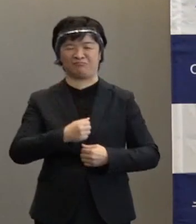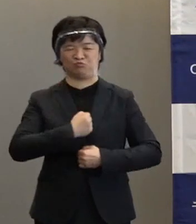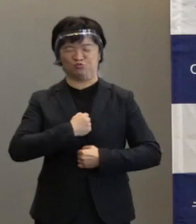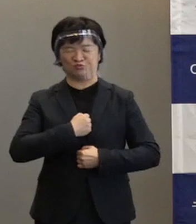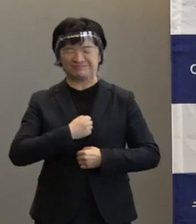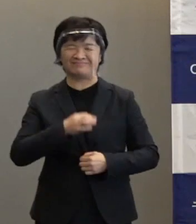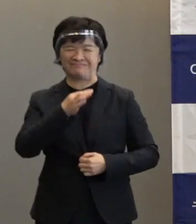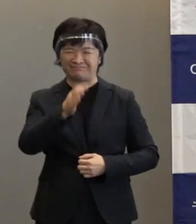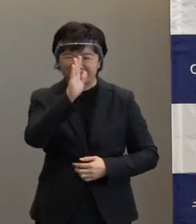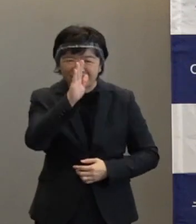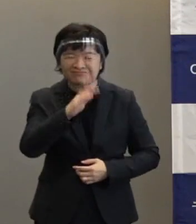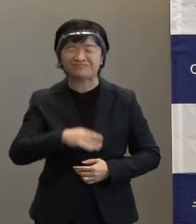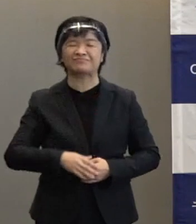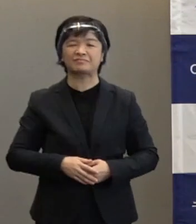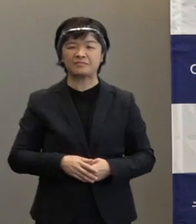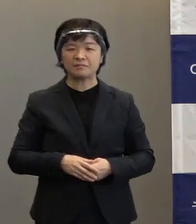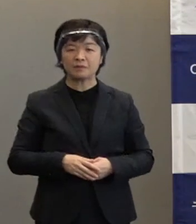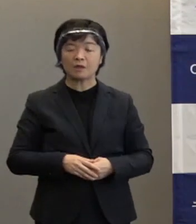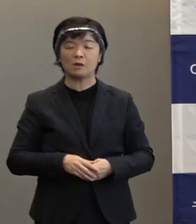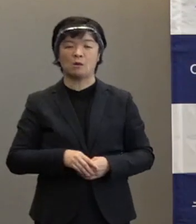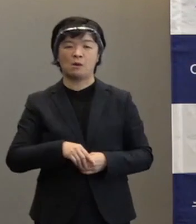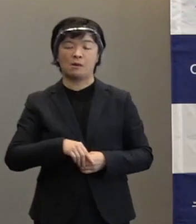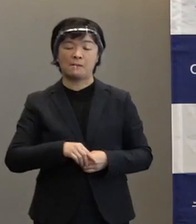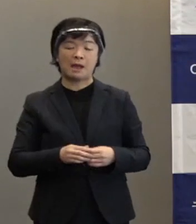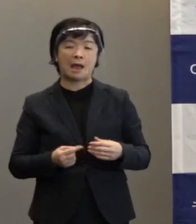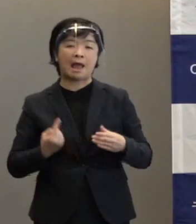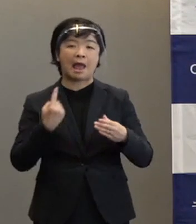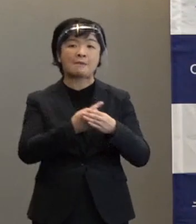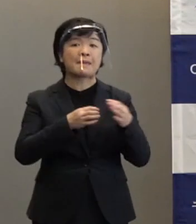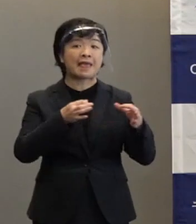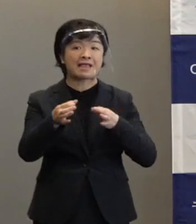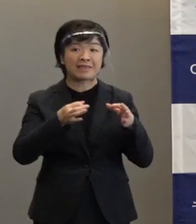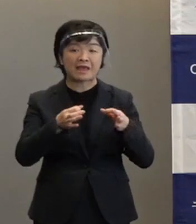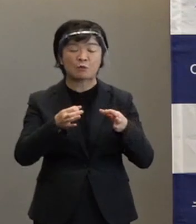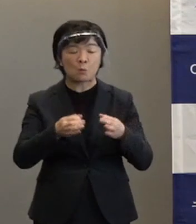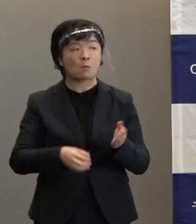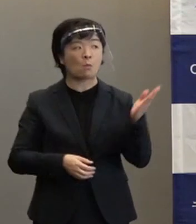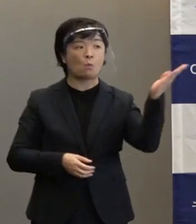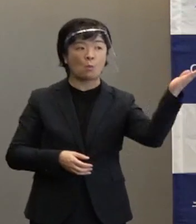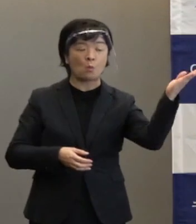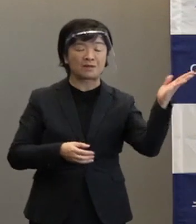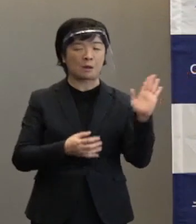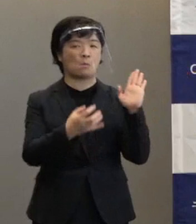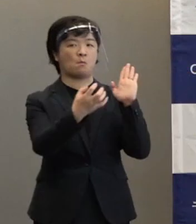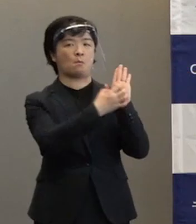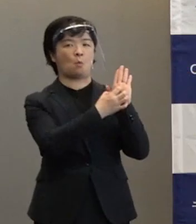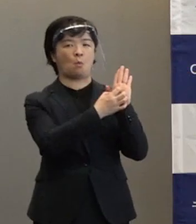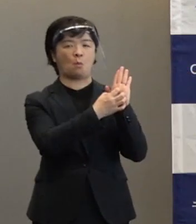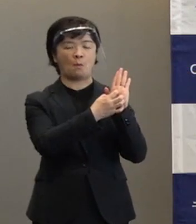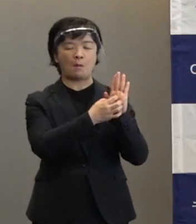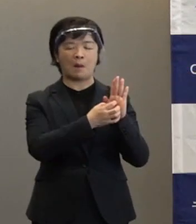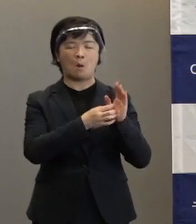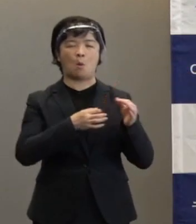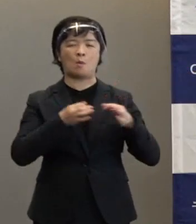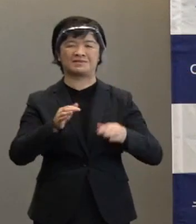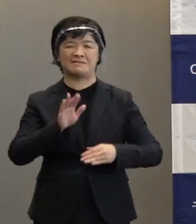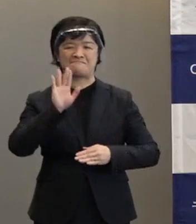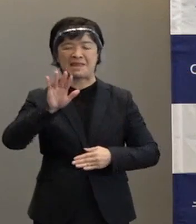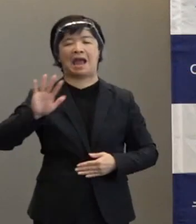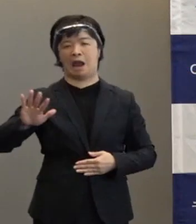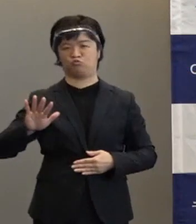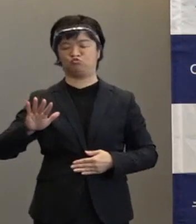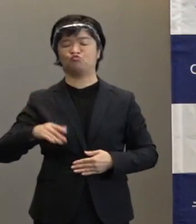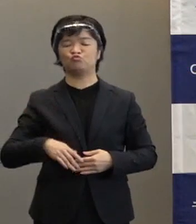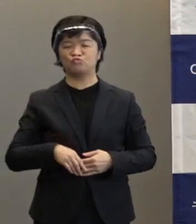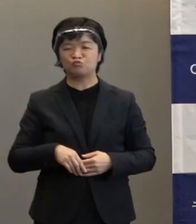。食事券が利用できる加盟店では画面に表示をされているステッカーを提示をしております。またキャ